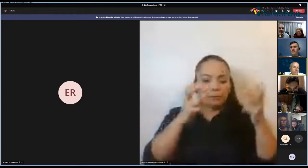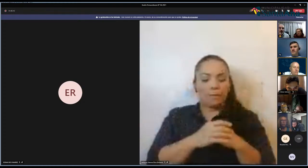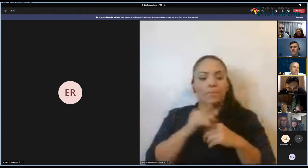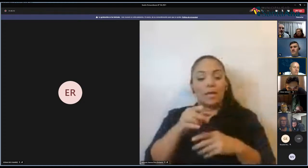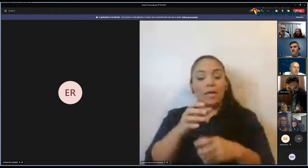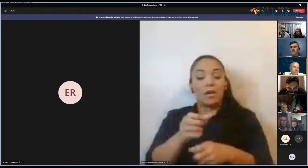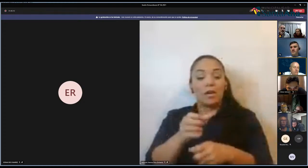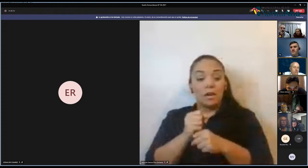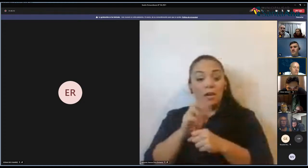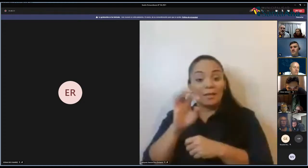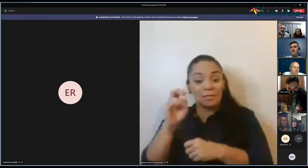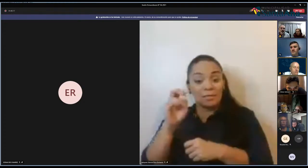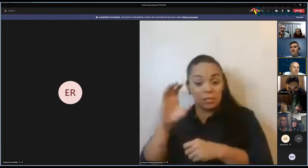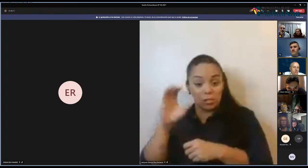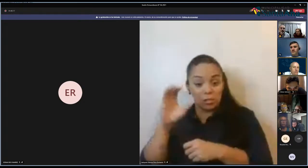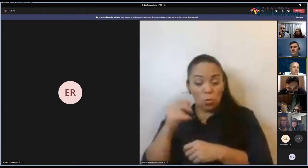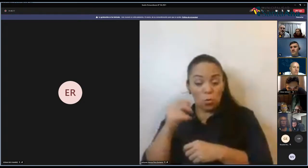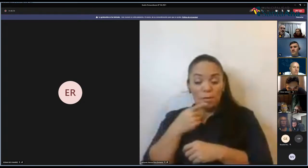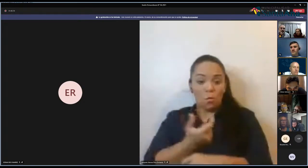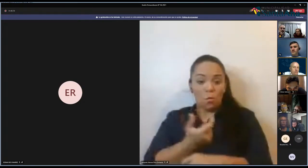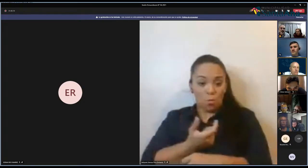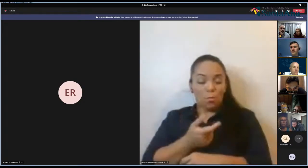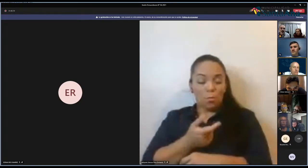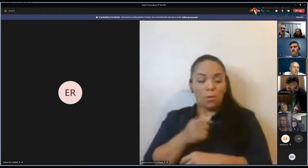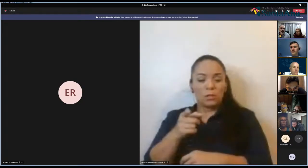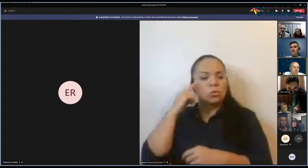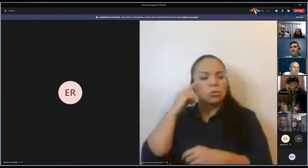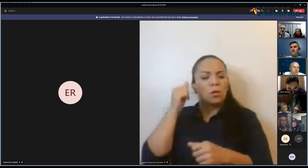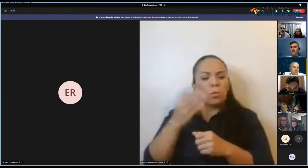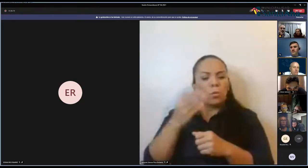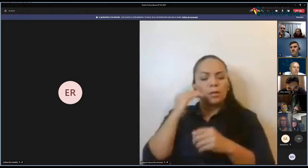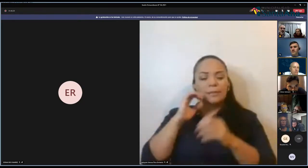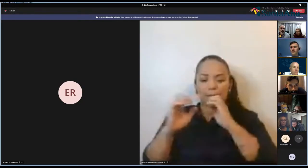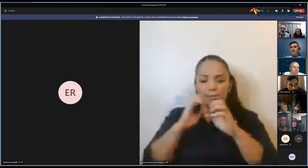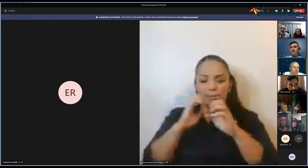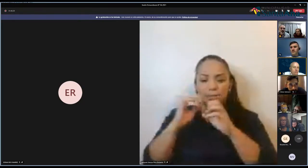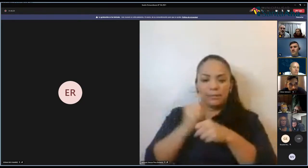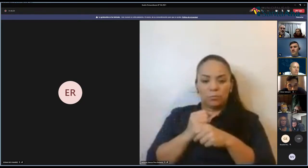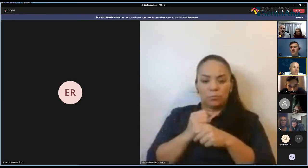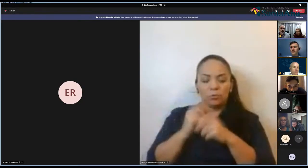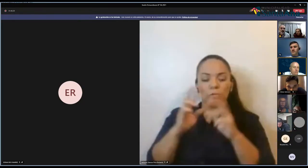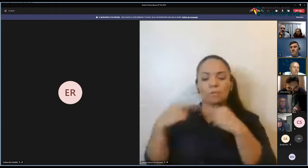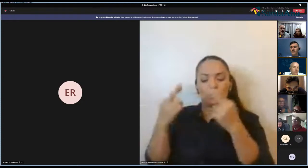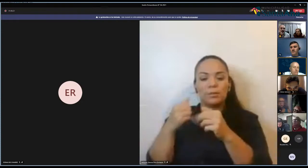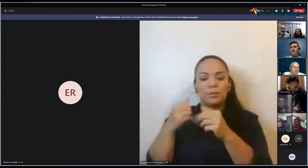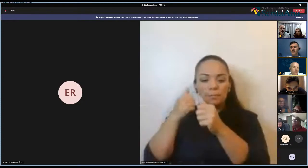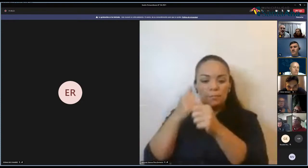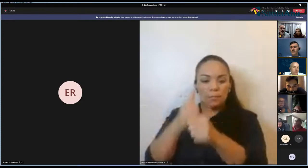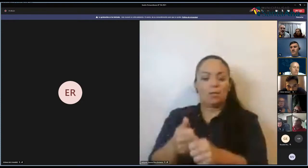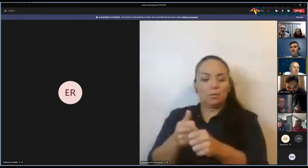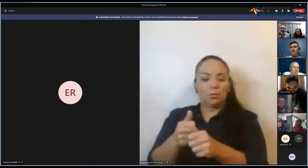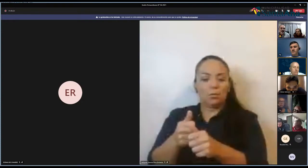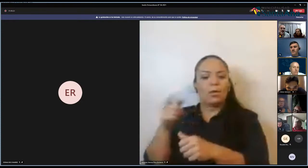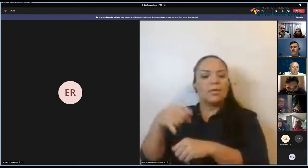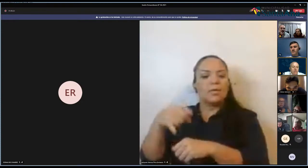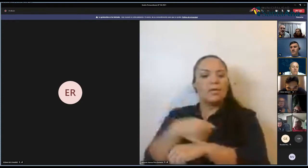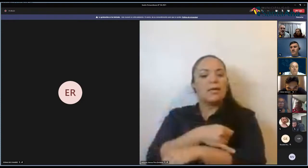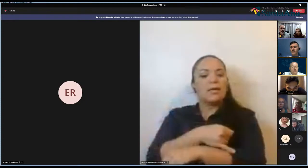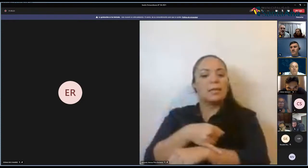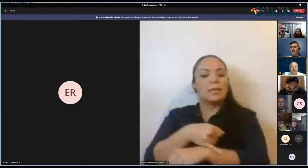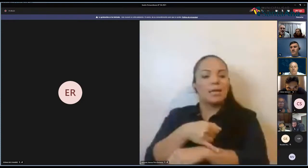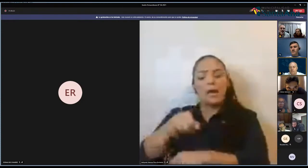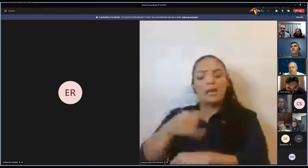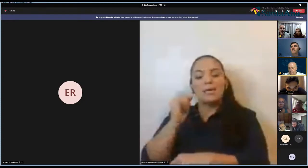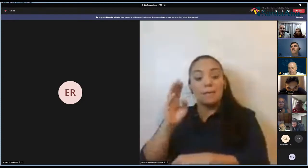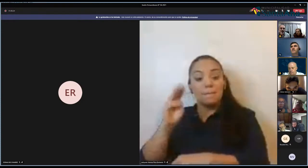citaban gerardo en efecto recuerdo que las entrevistas que hicimos en las líneas de seguimiento nos hacía ver la ingeniera jiménez que